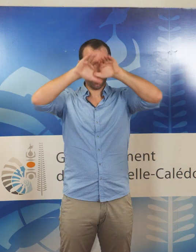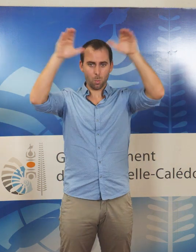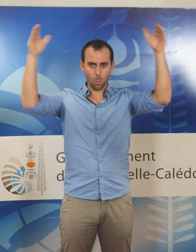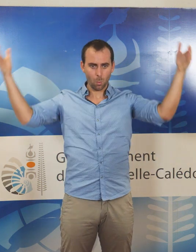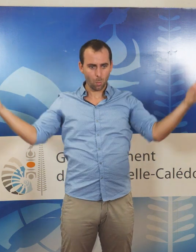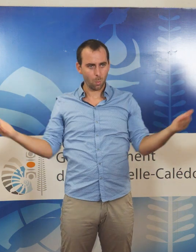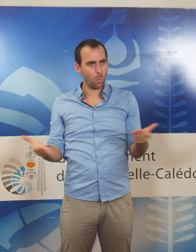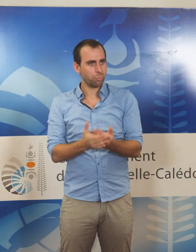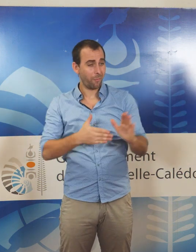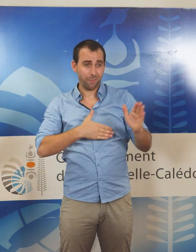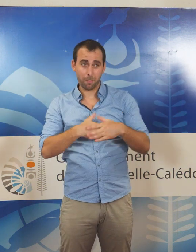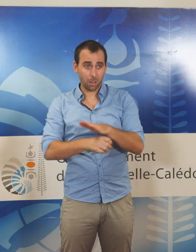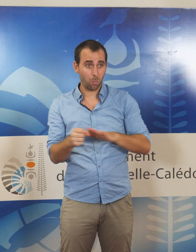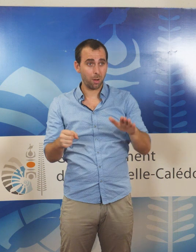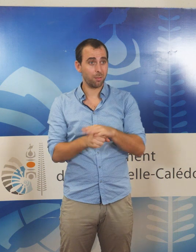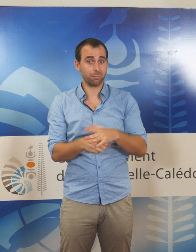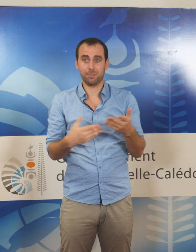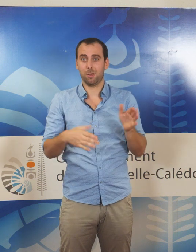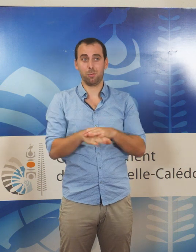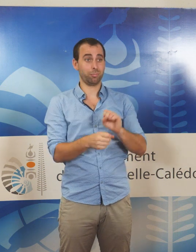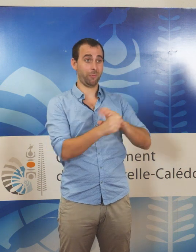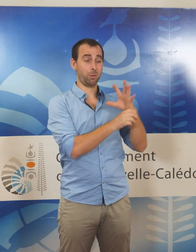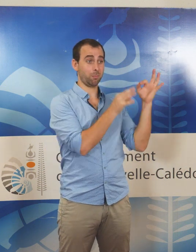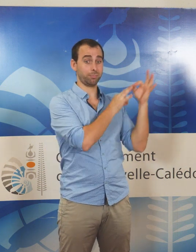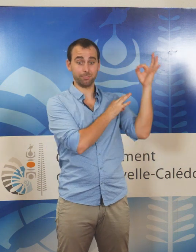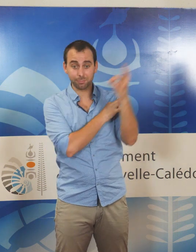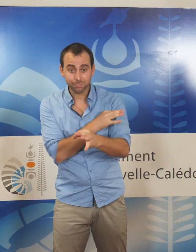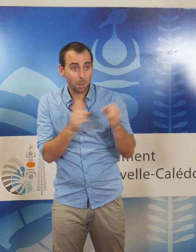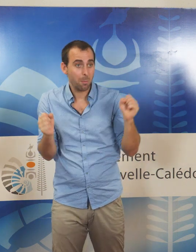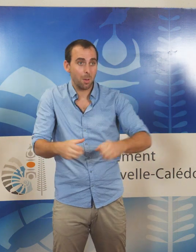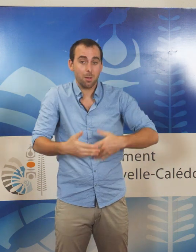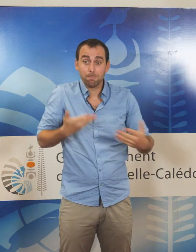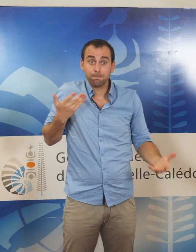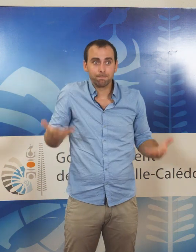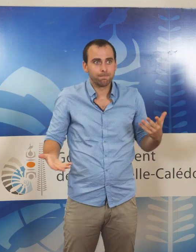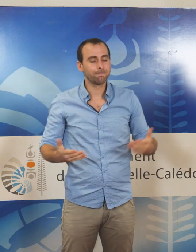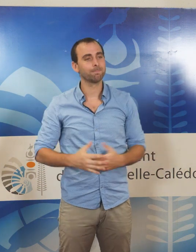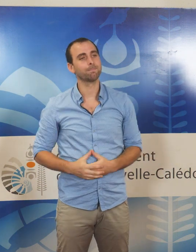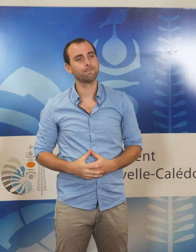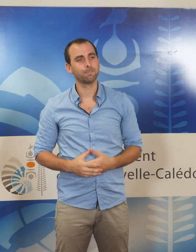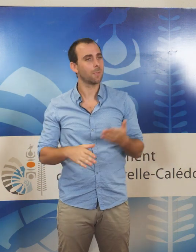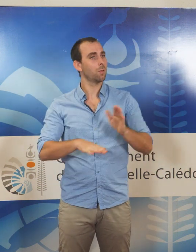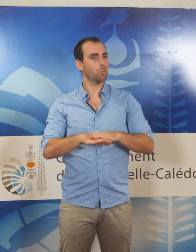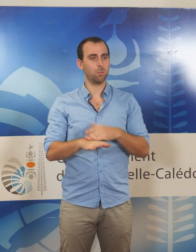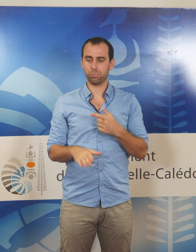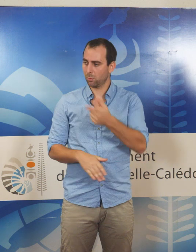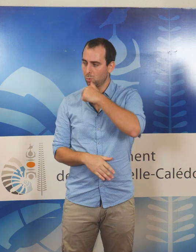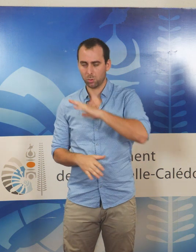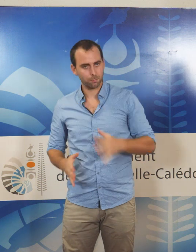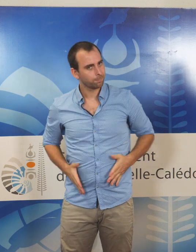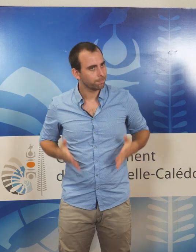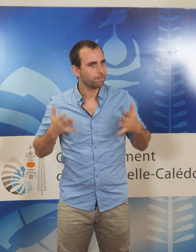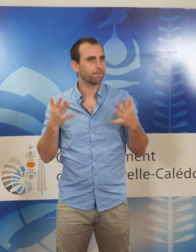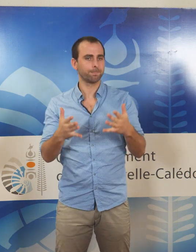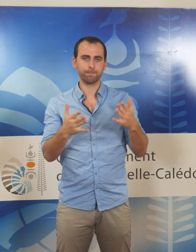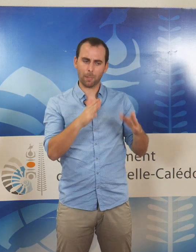risquerait peut-être d'avoir un jour le virus qui arrive d'une manière ou d'une autre. Mais par contre, notre volonté et ce que nous faisons depuis le